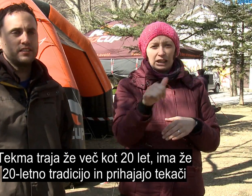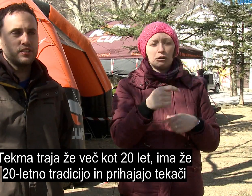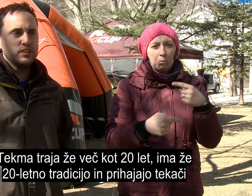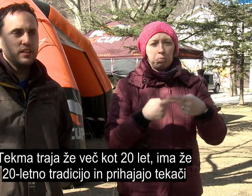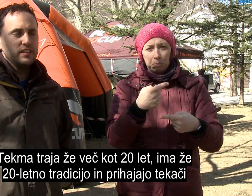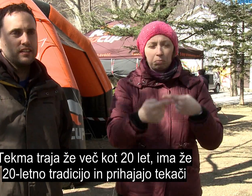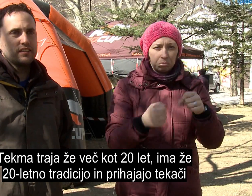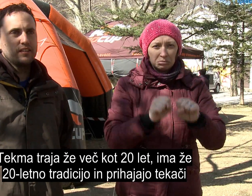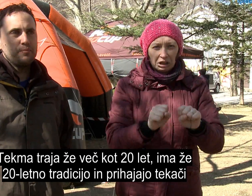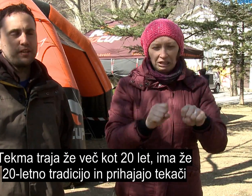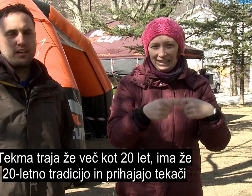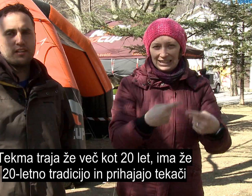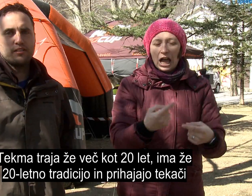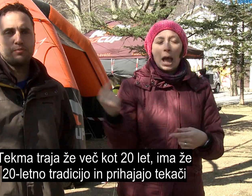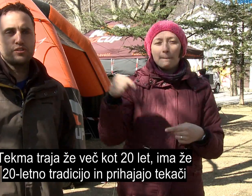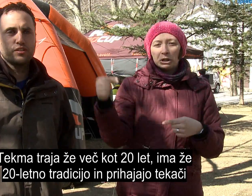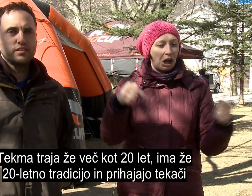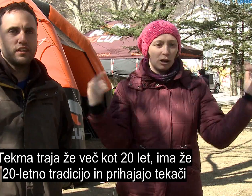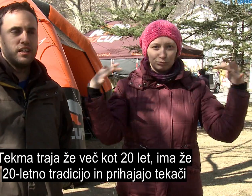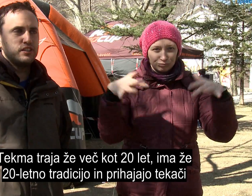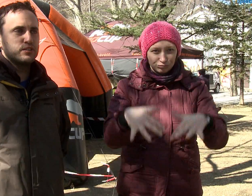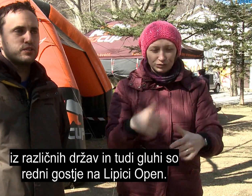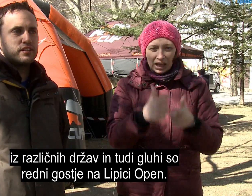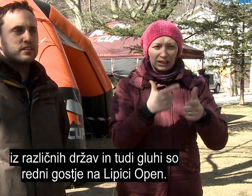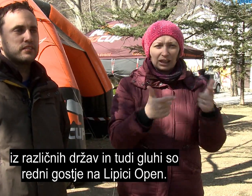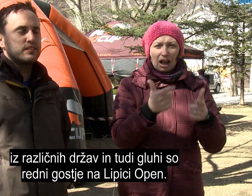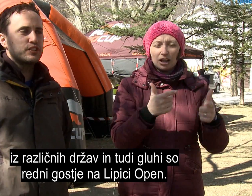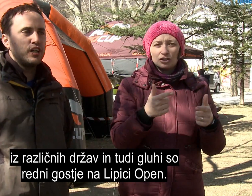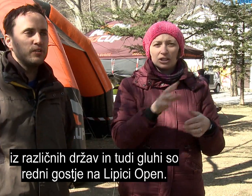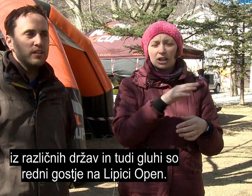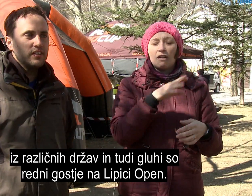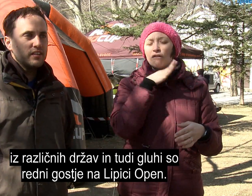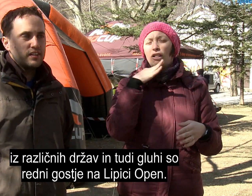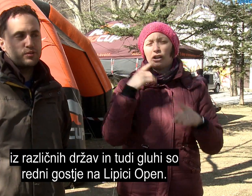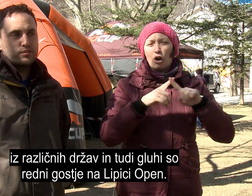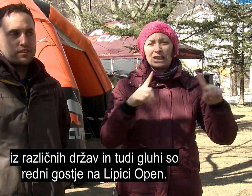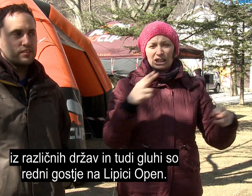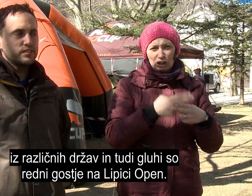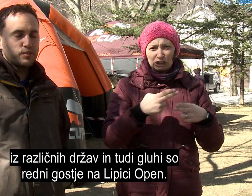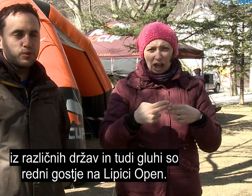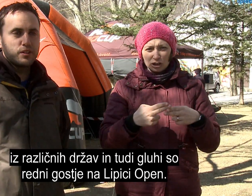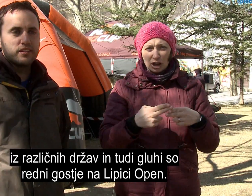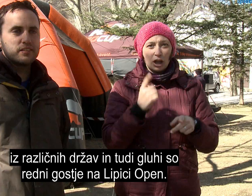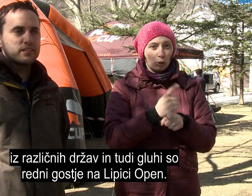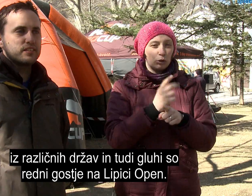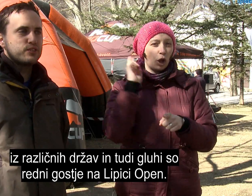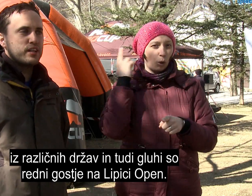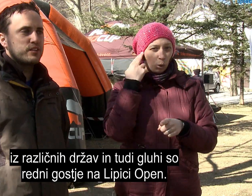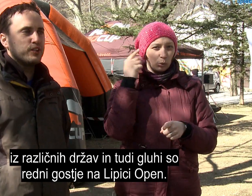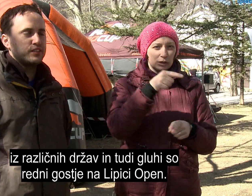tradicijo in prihajajo pač tekači iz vseh držav in tudi gluhi so redni gosti